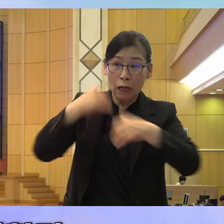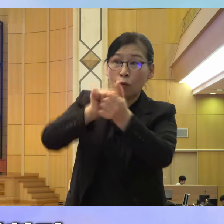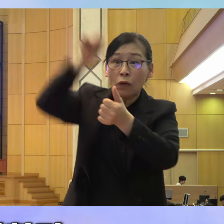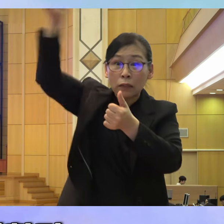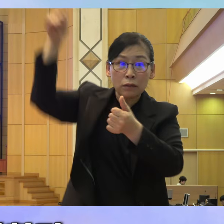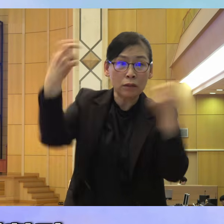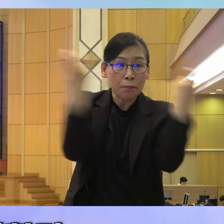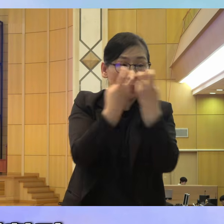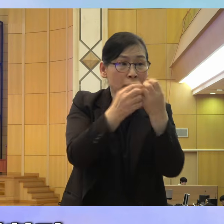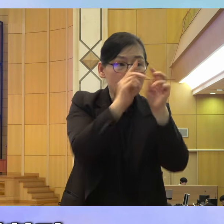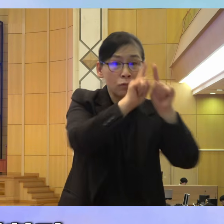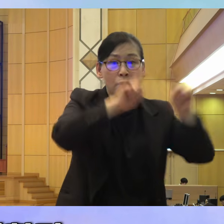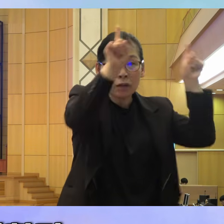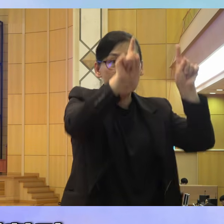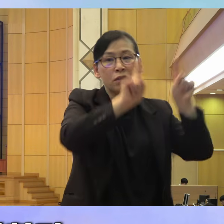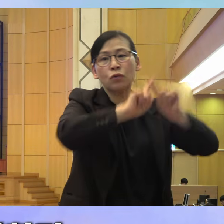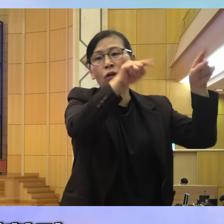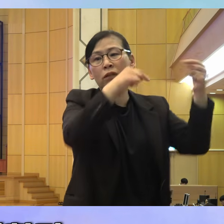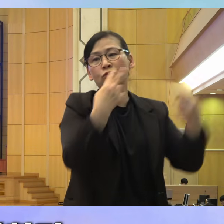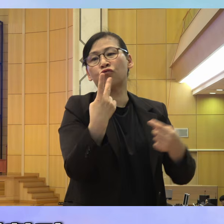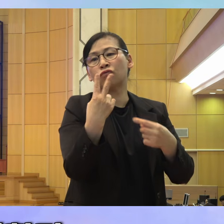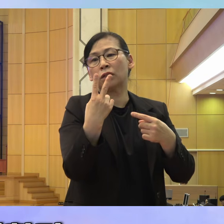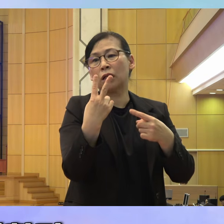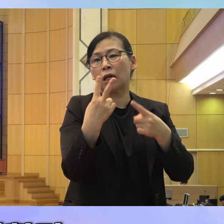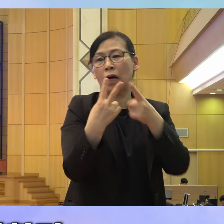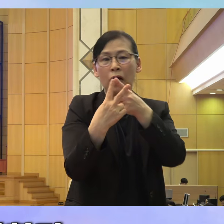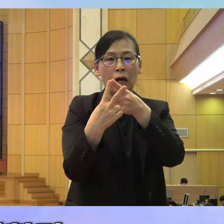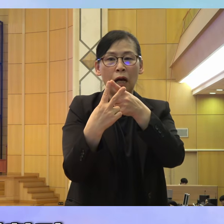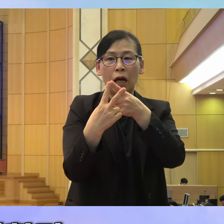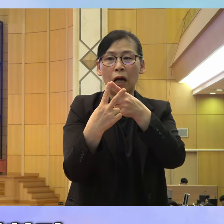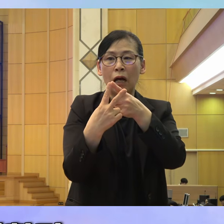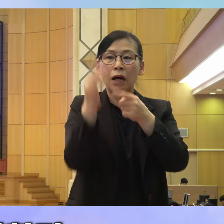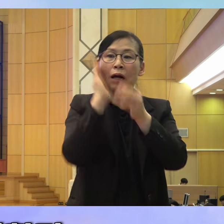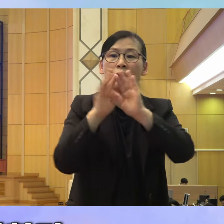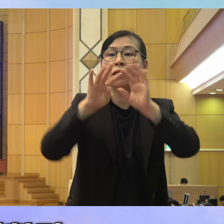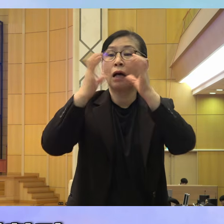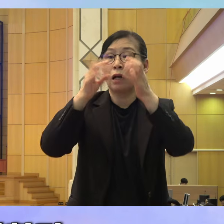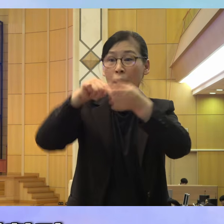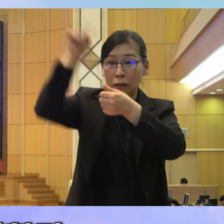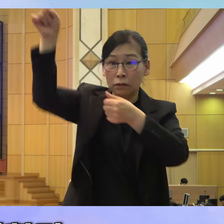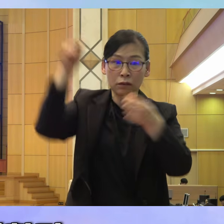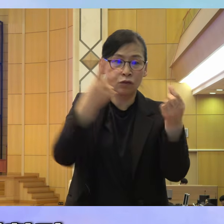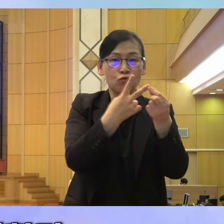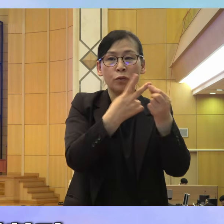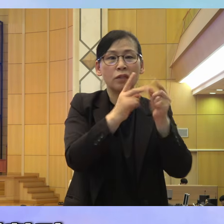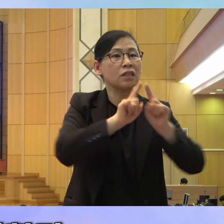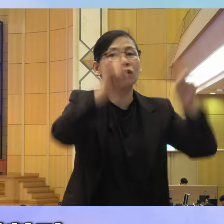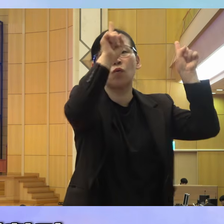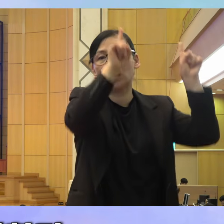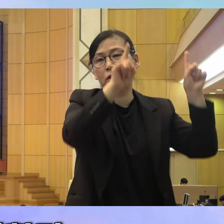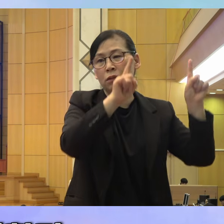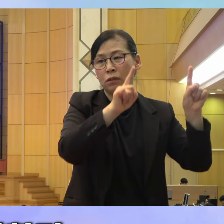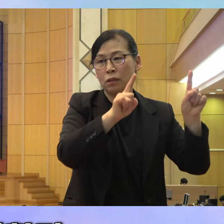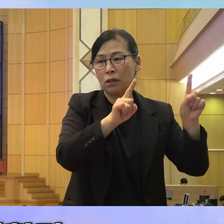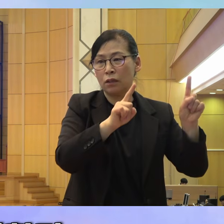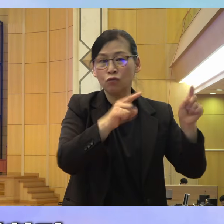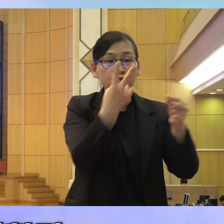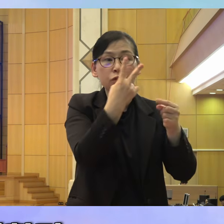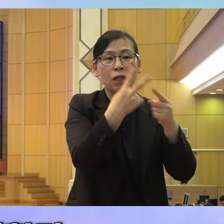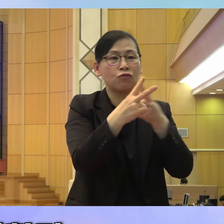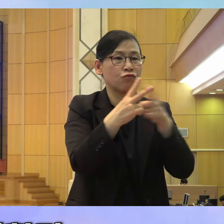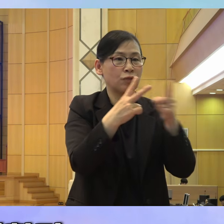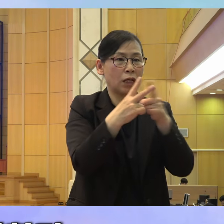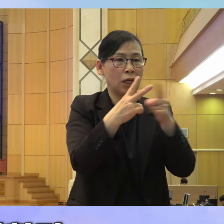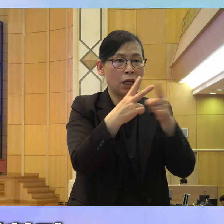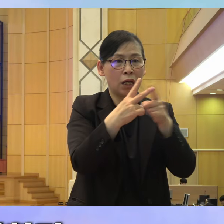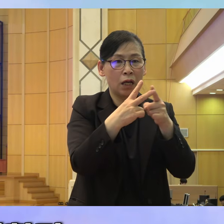아니면 음부에 가든지. 낙원이란 말은 낙원에 갔다가 나중에 주님이 다시 오시면 천국으로 들어가는